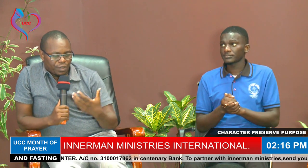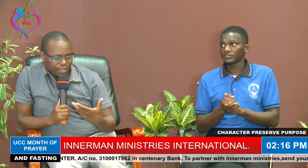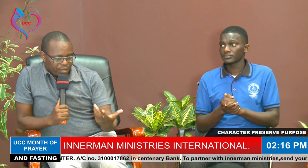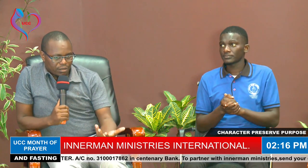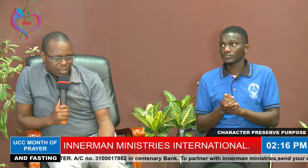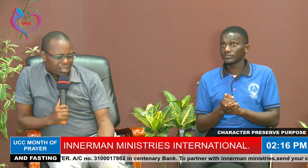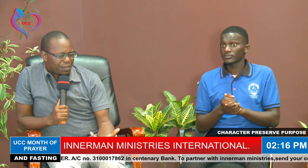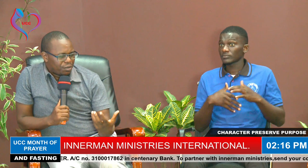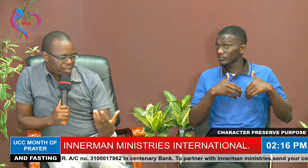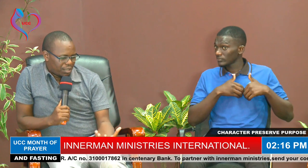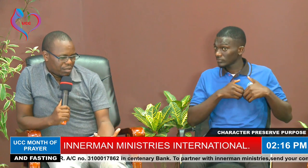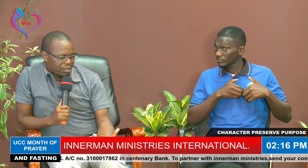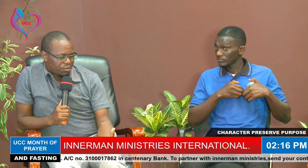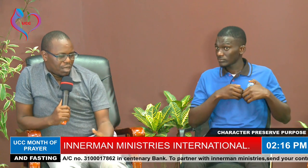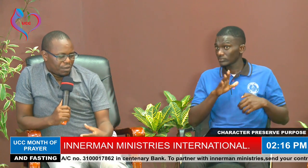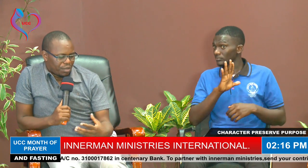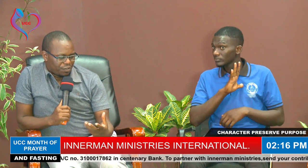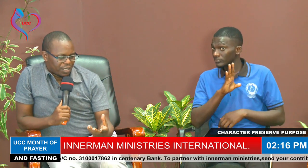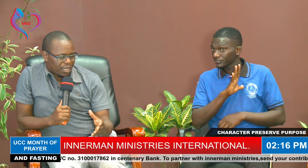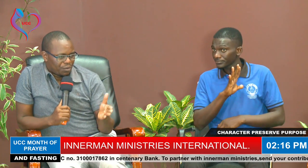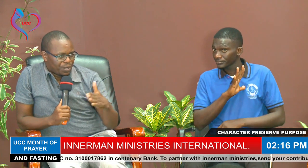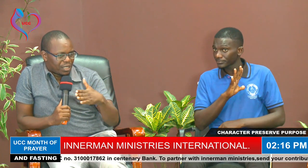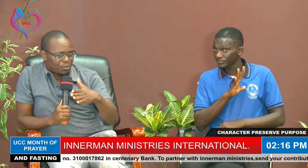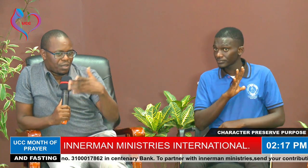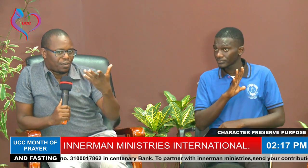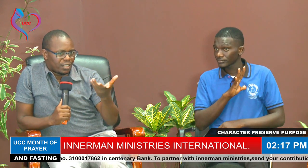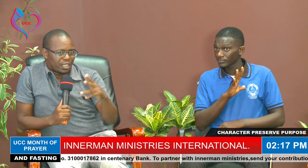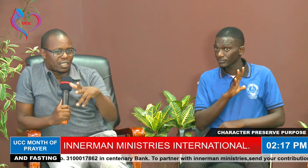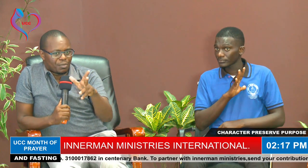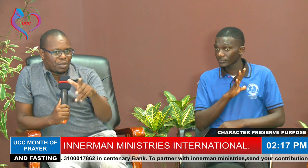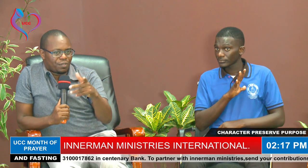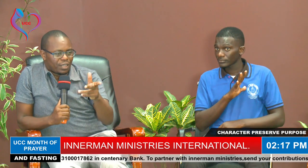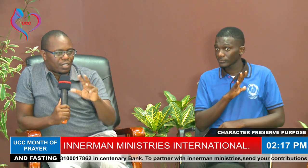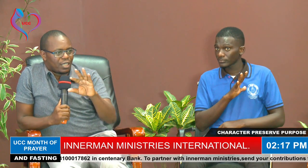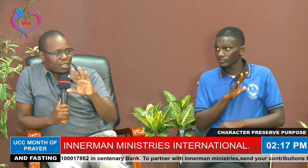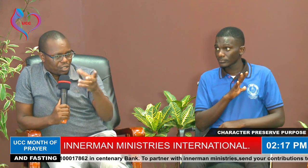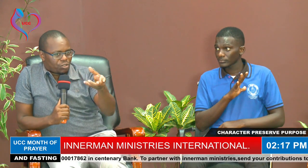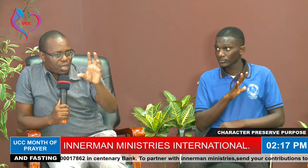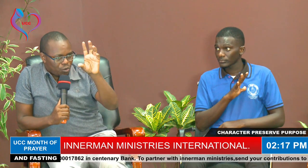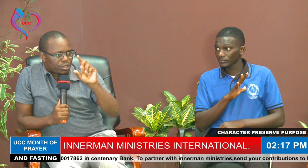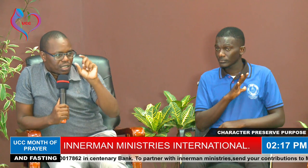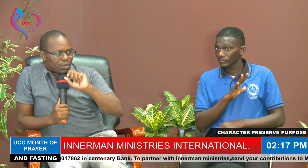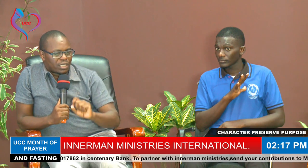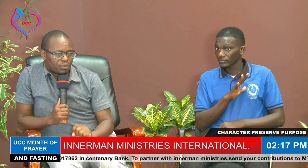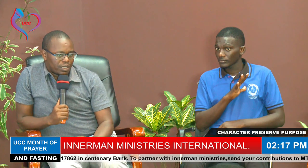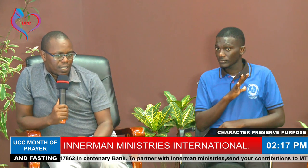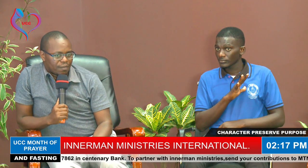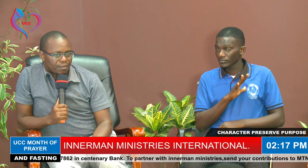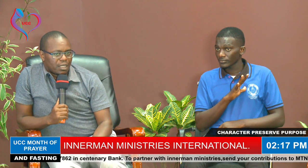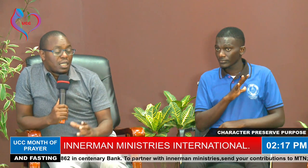Boyfriend, it is very okay to have a boyfriend. Saga na kubiza mu boyfriend, chitegeza mu boyfriend. Nya tushitwali mu context mwachibuliza. It